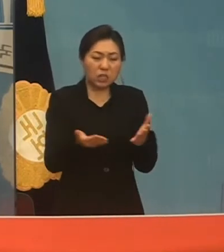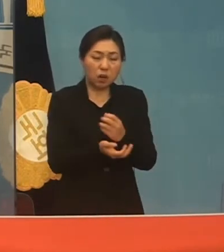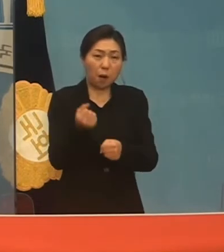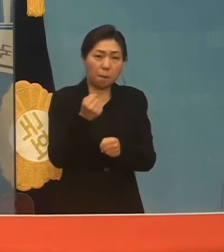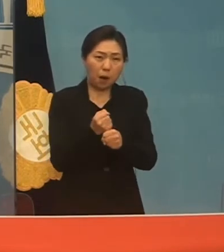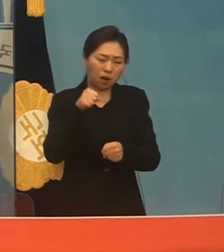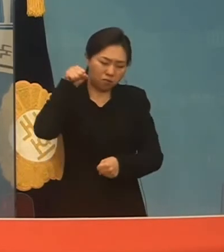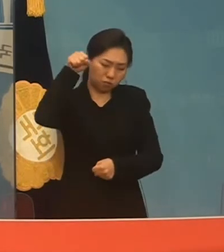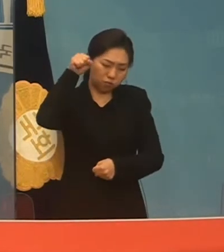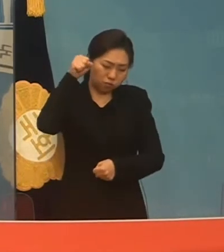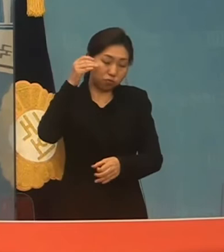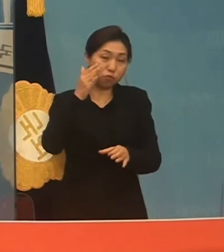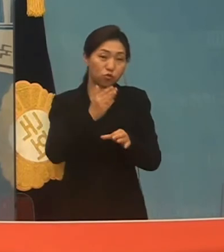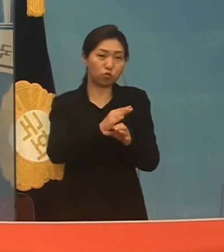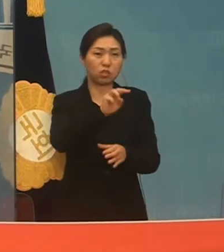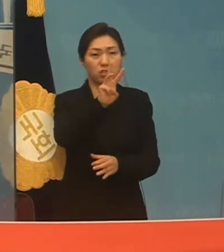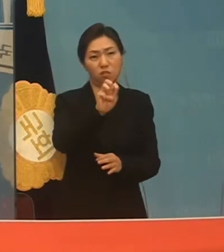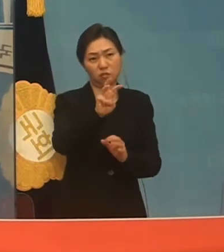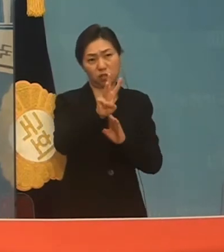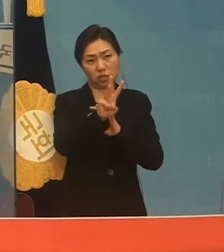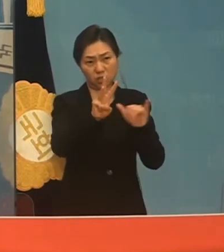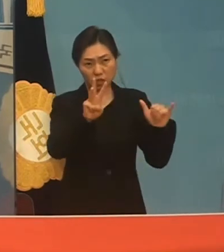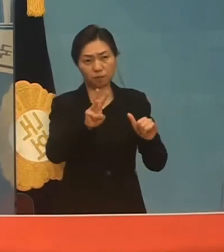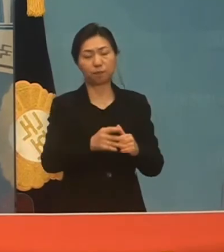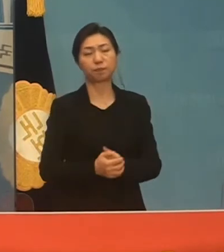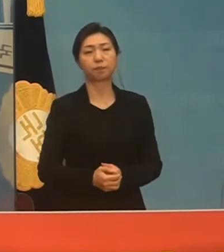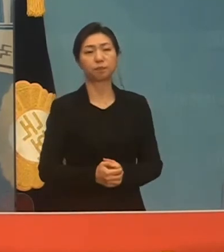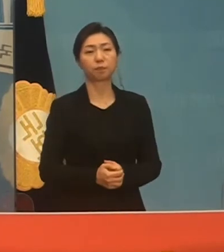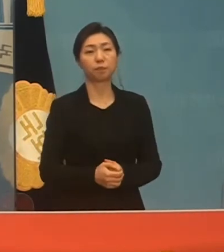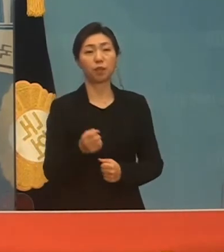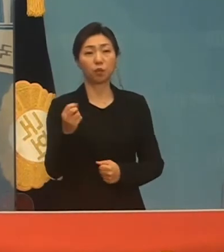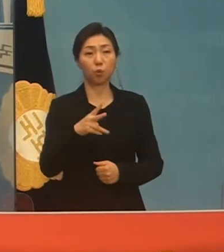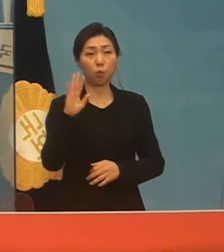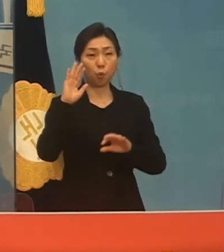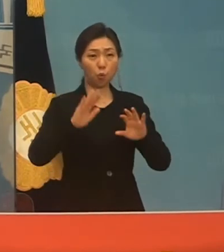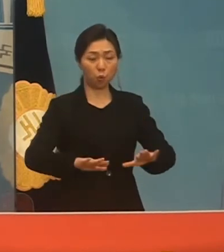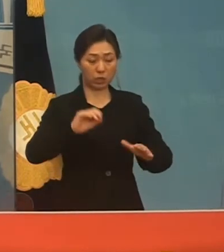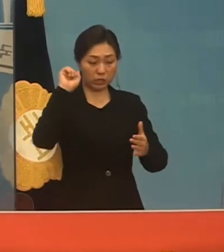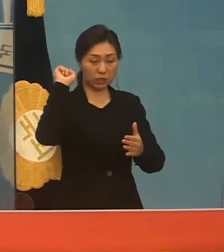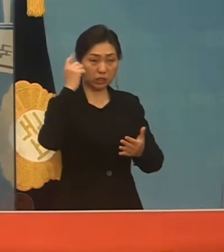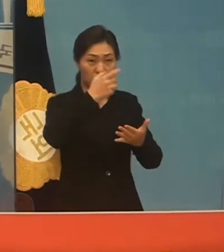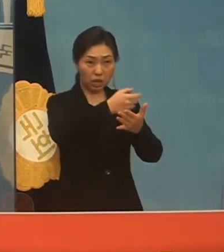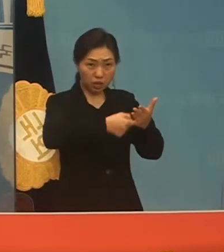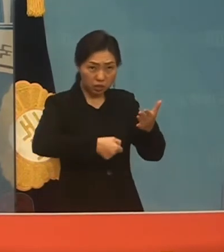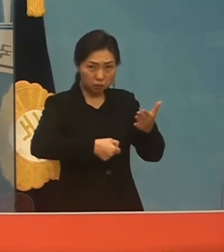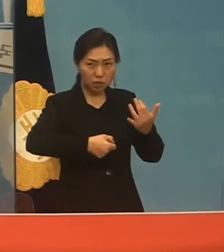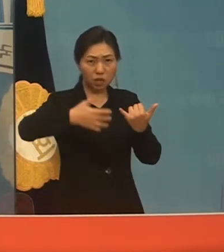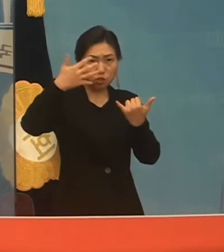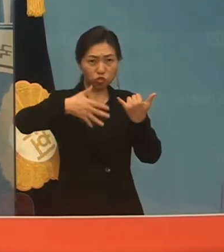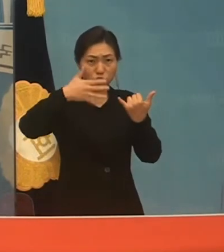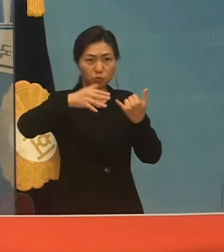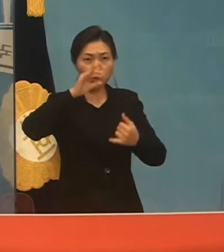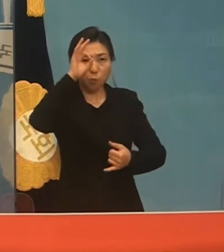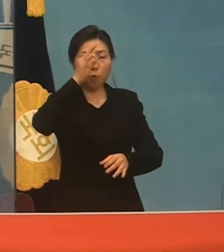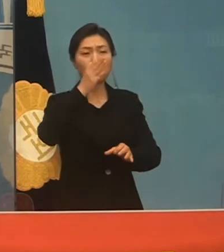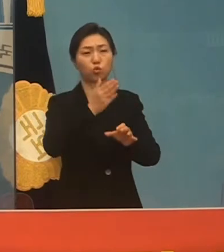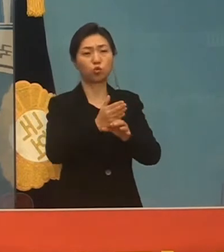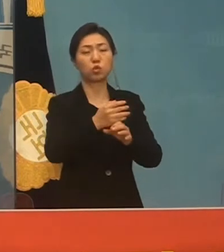노동자 33분, 그리고 이 기자회견을 유튜브로 시청하고